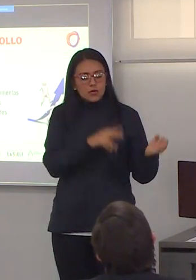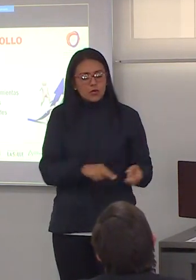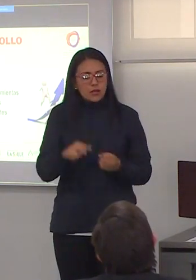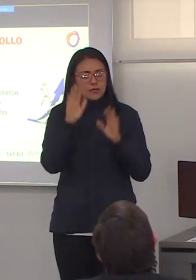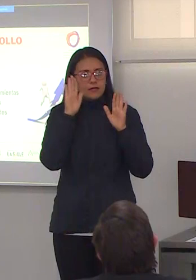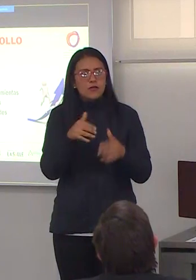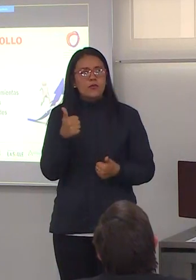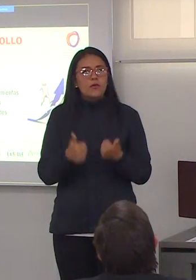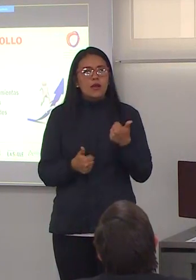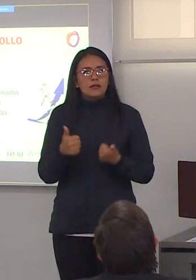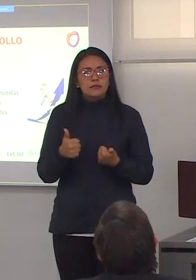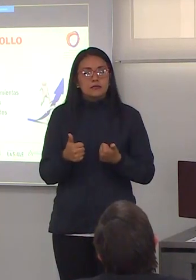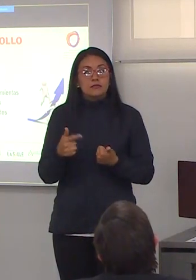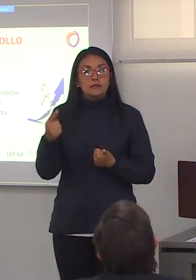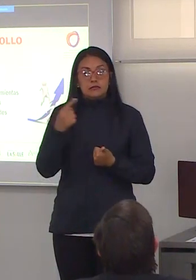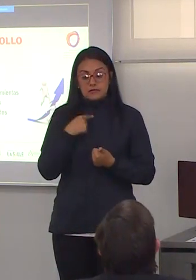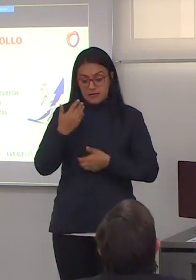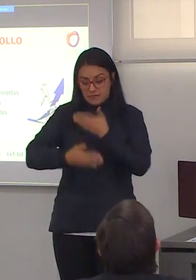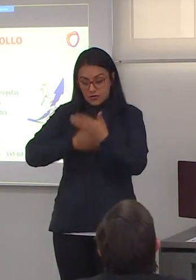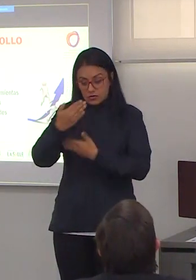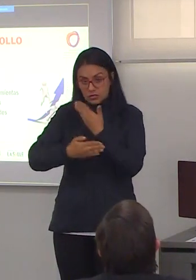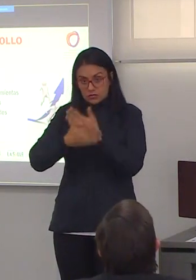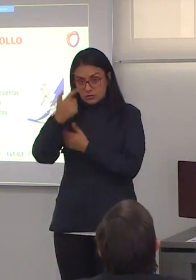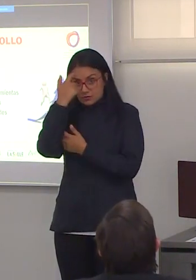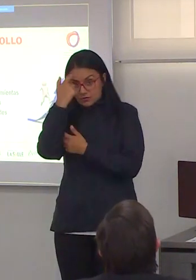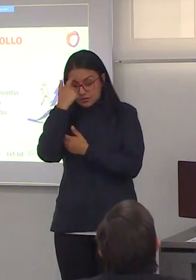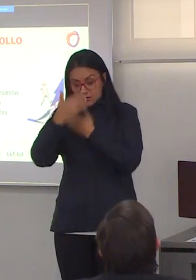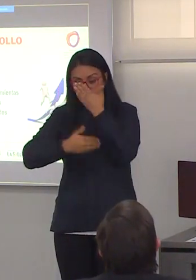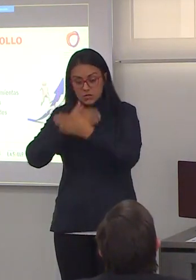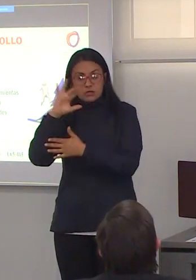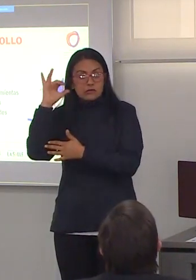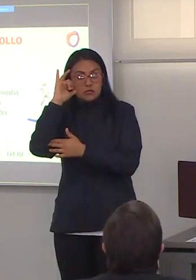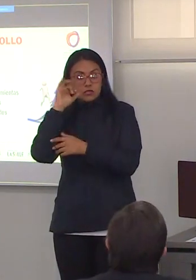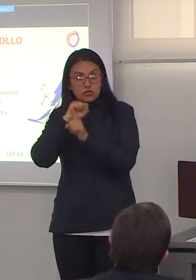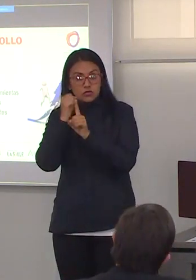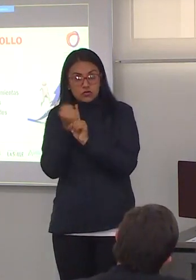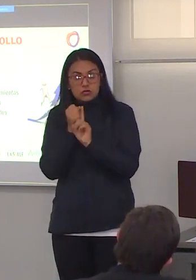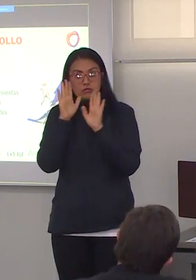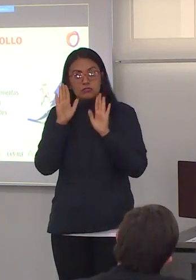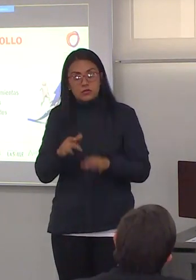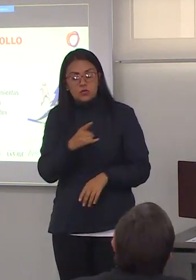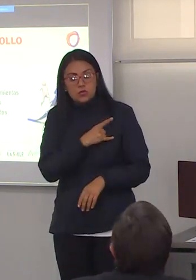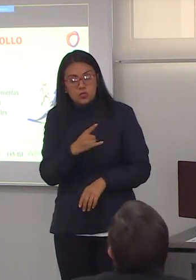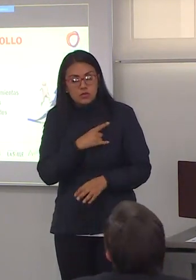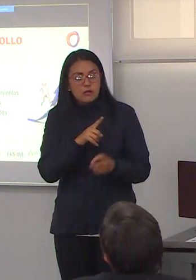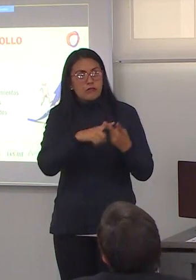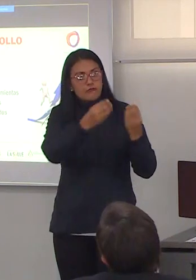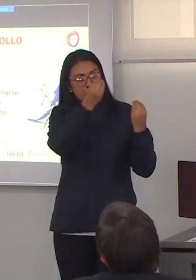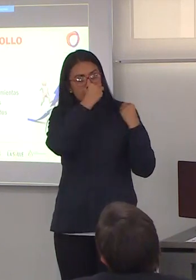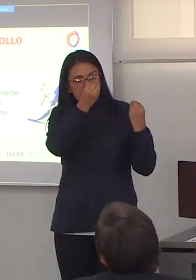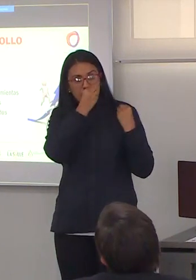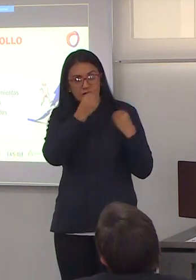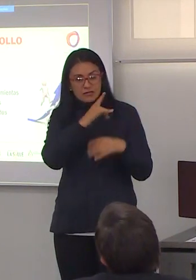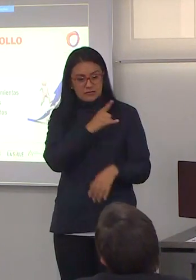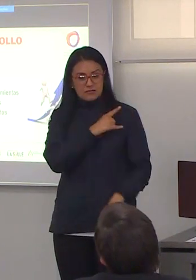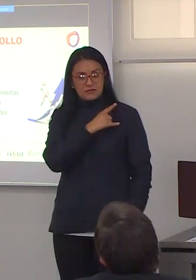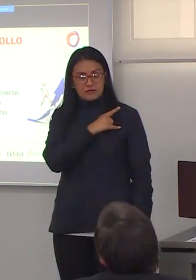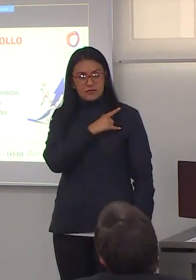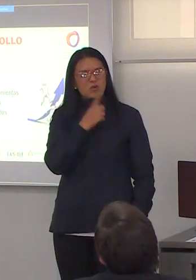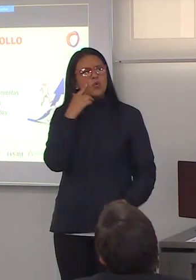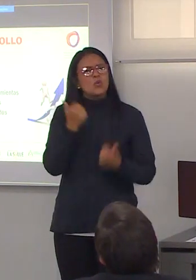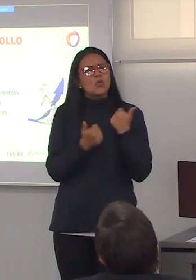es eso cuando uno entra en proceso de salud mental y en discapacidad psicosocial en la universidad en formaciones de educación superior